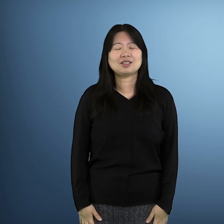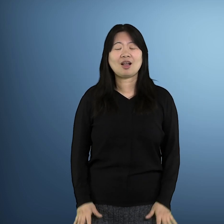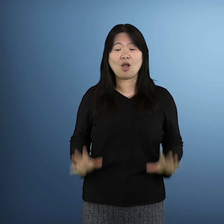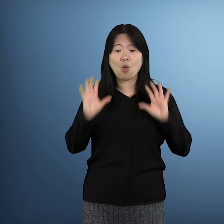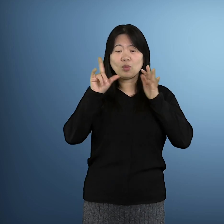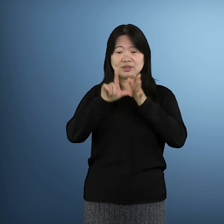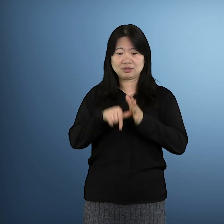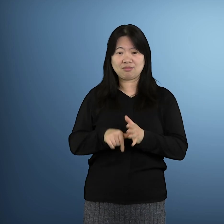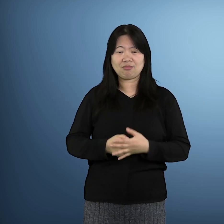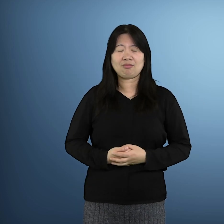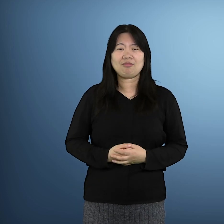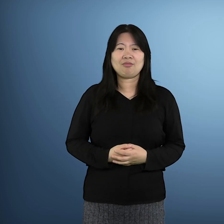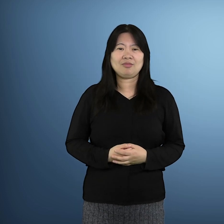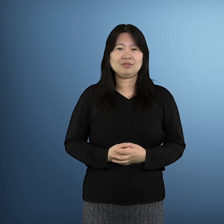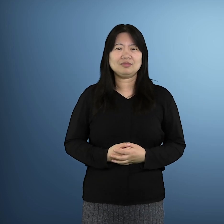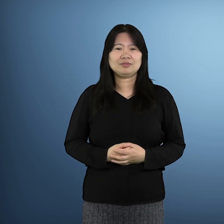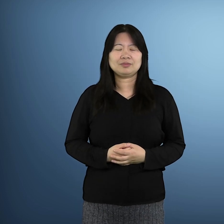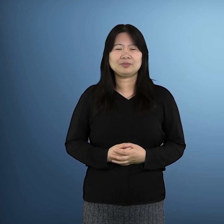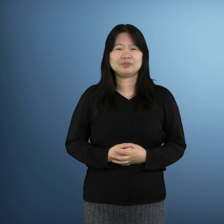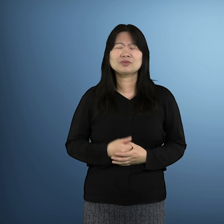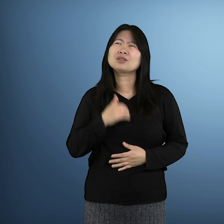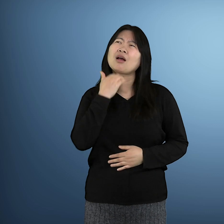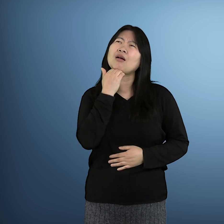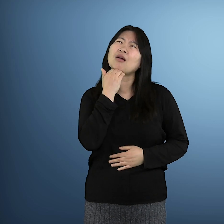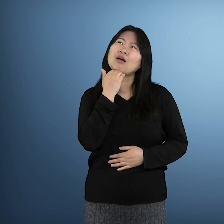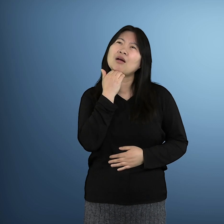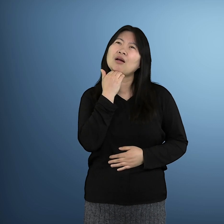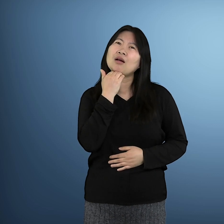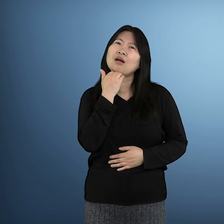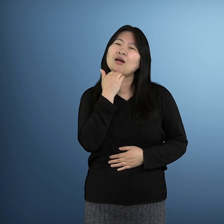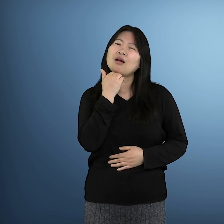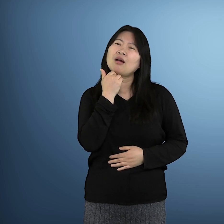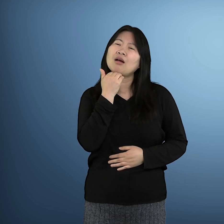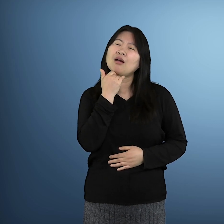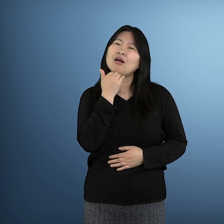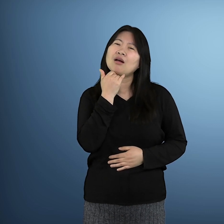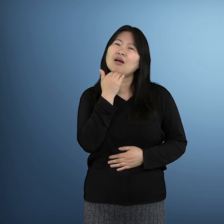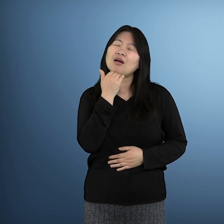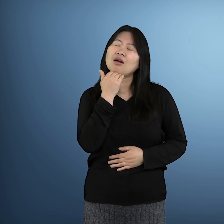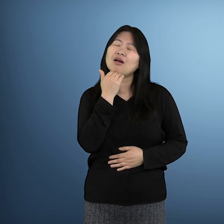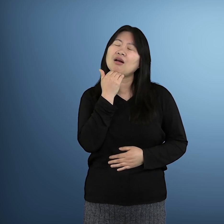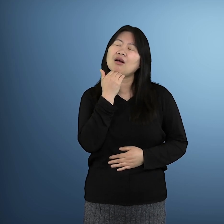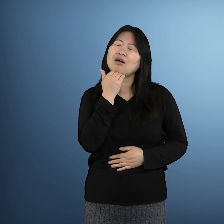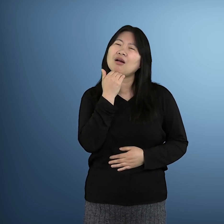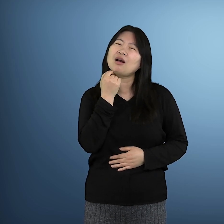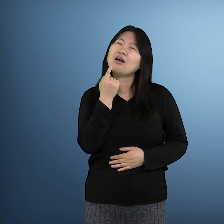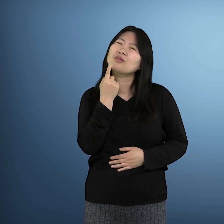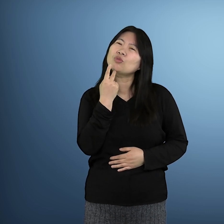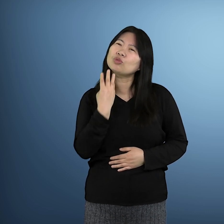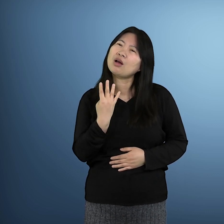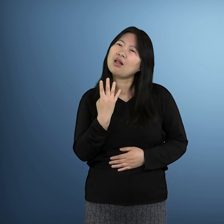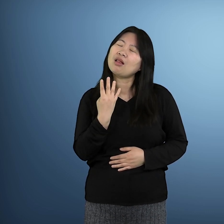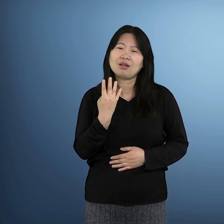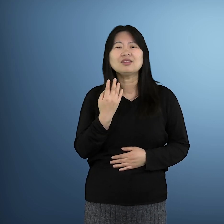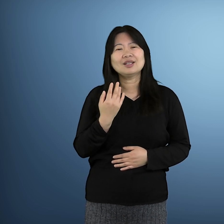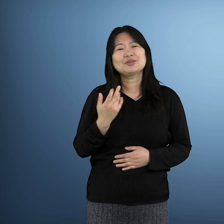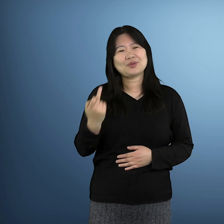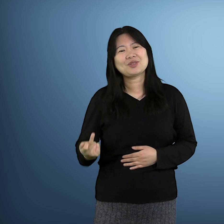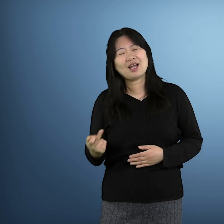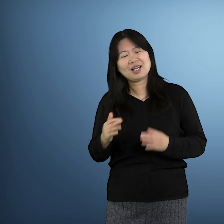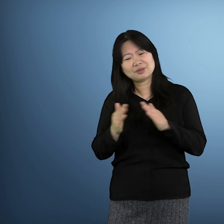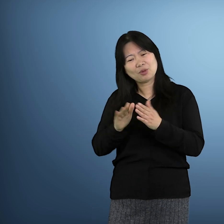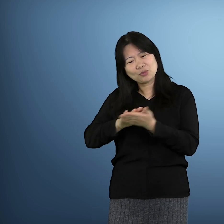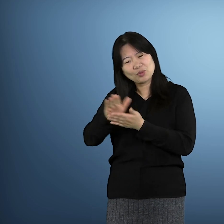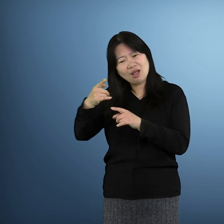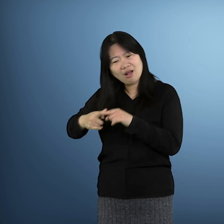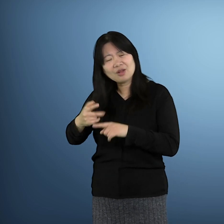어린 시절에 이제 몇 살 터울 되지 않는 동생하고 집에서 놀다가